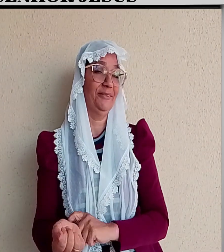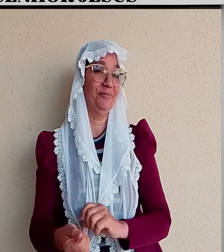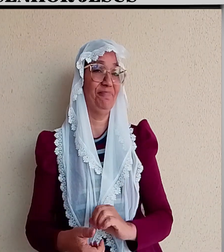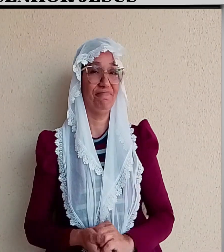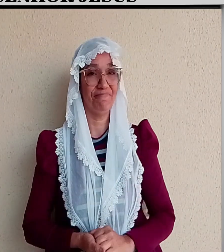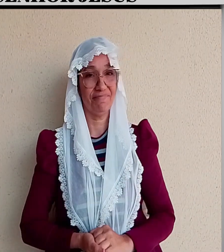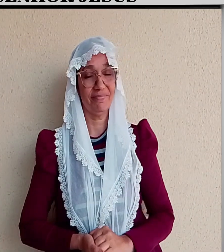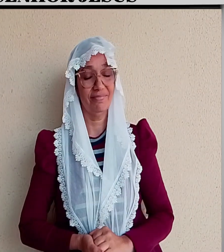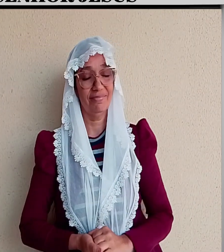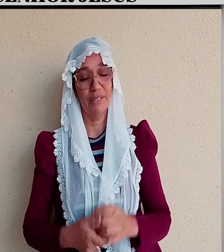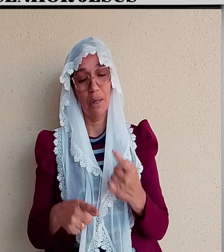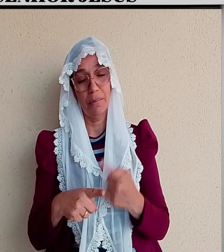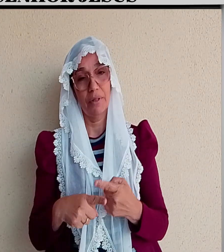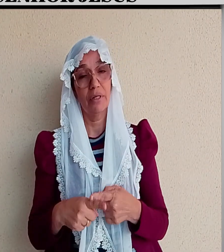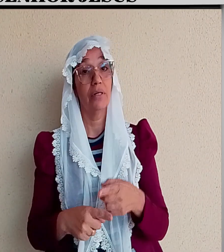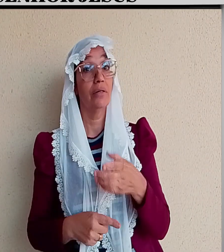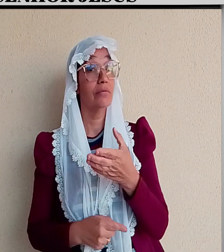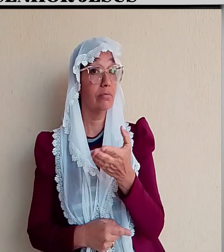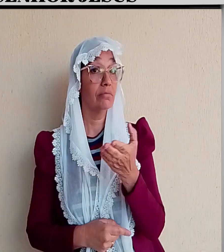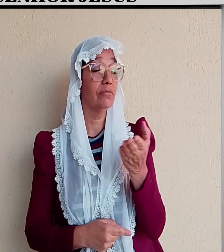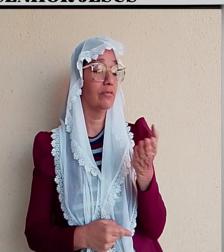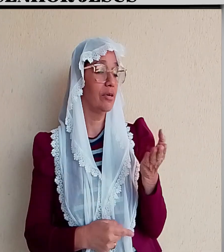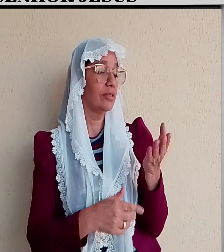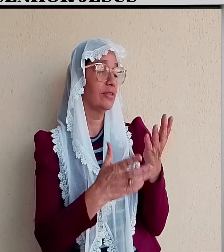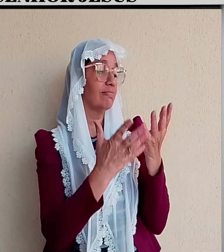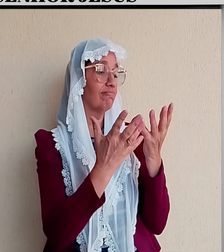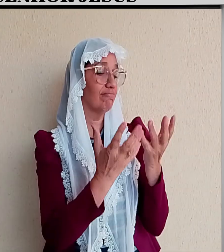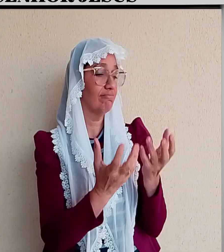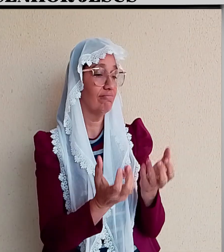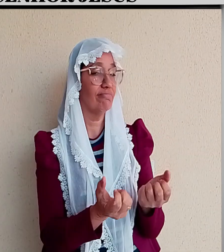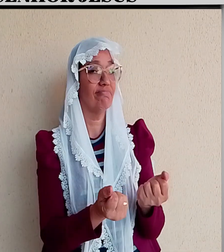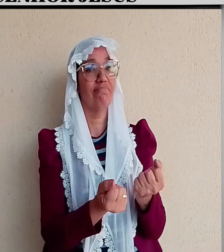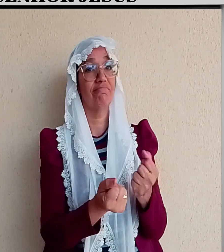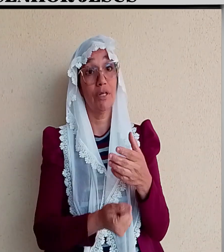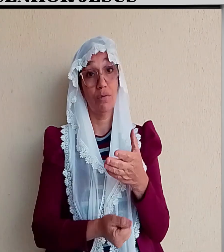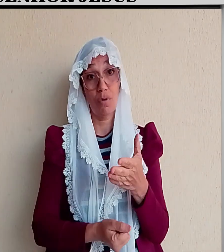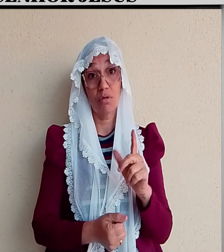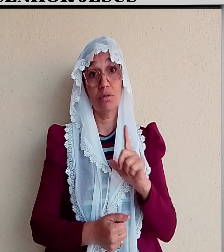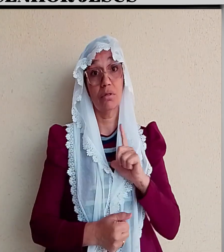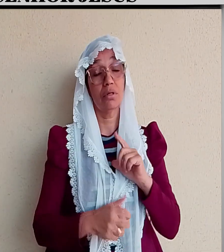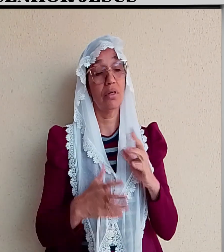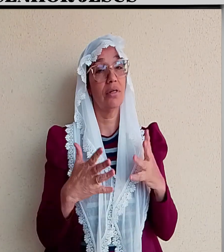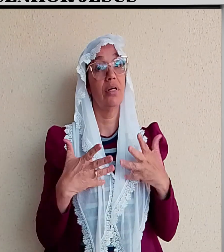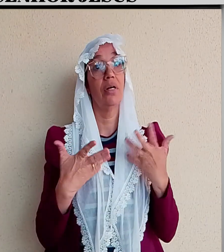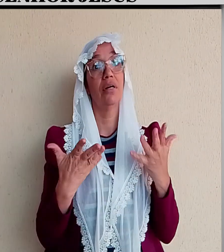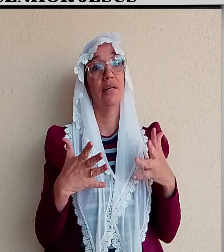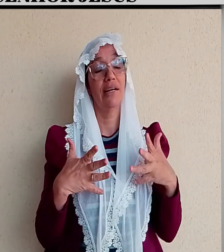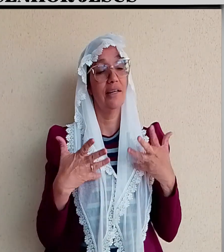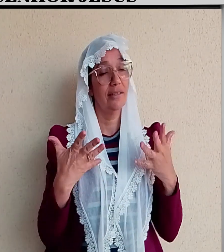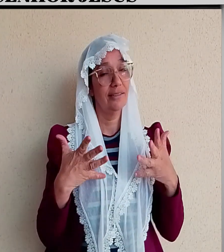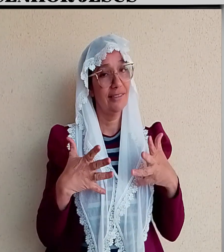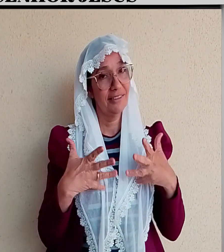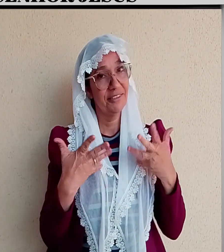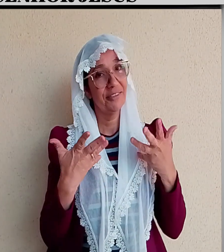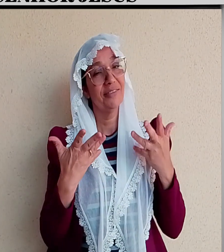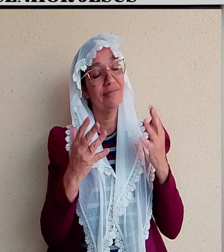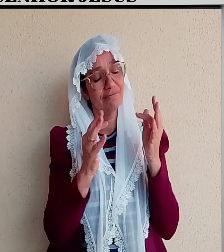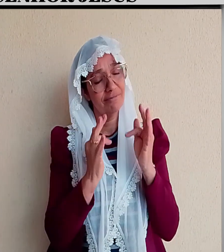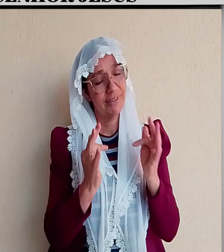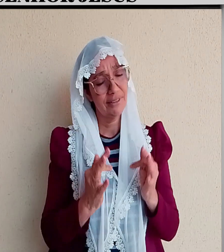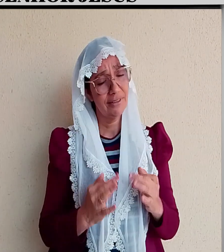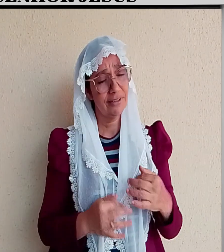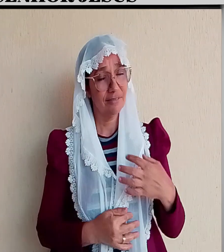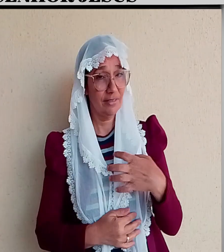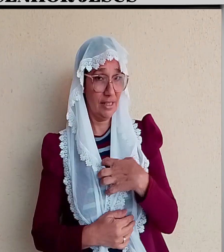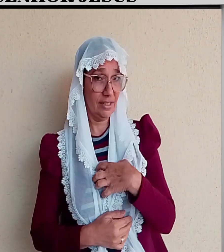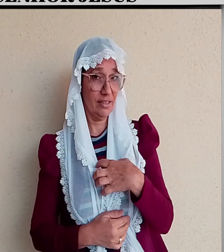a alegria dos discípulos estará na tua alma. Aleluia, Jesus. E ainda que fizerem tudo contra